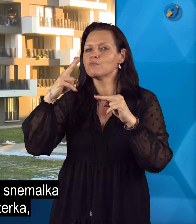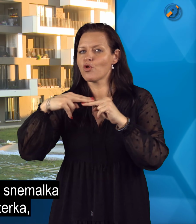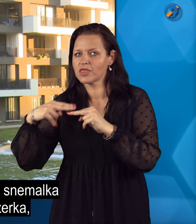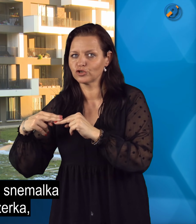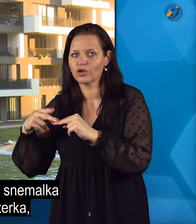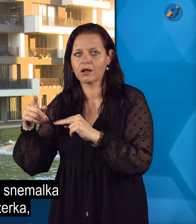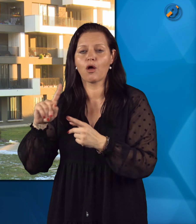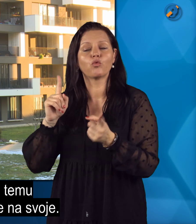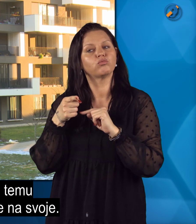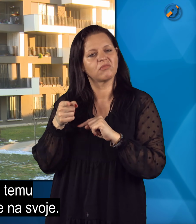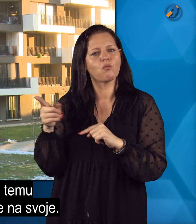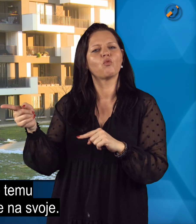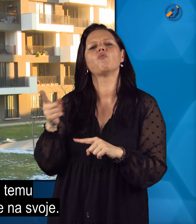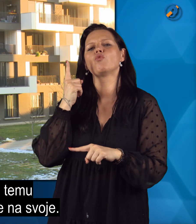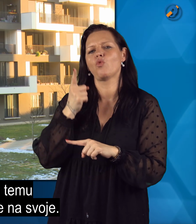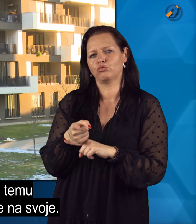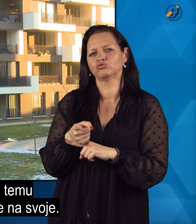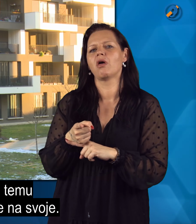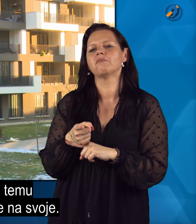na svoje.